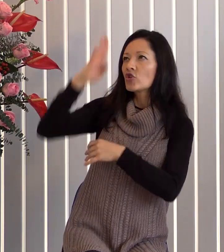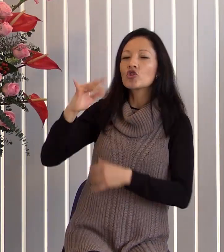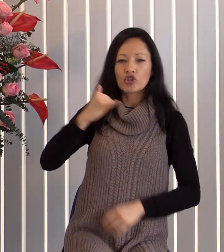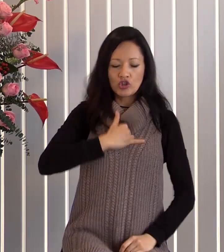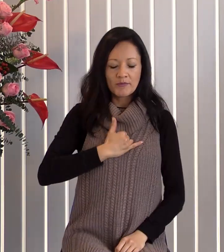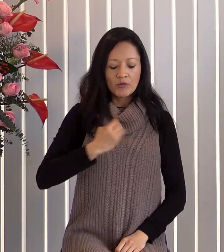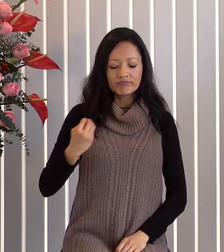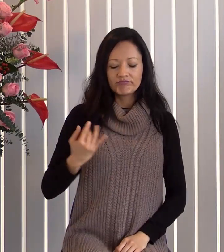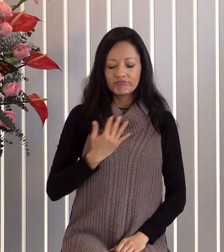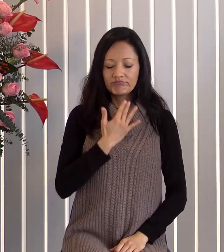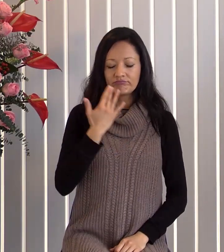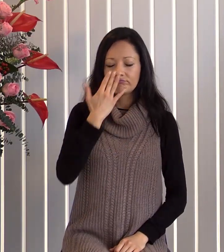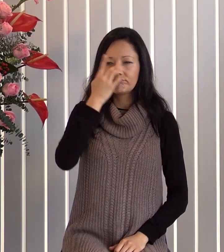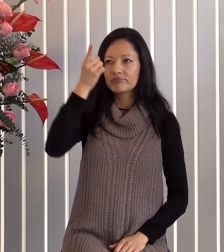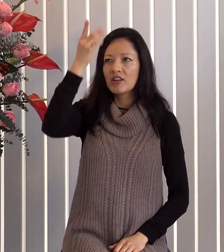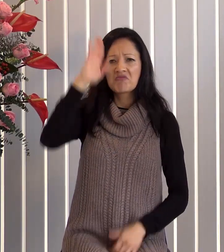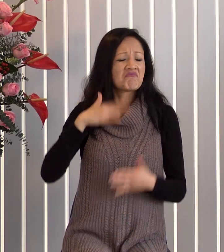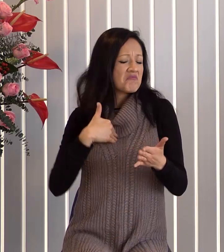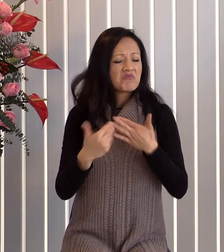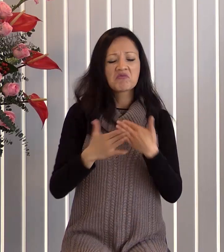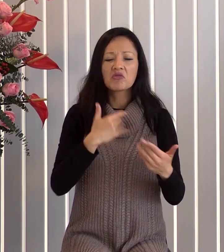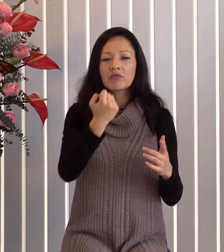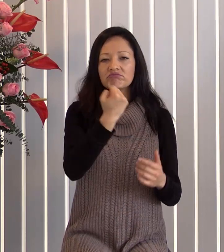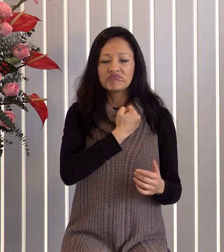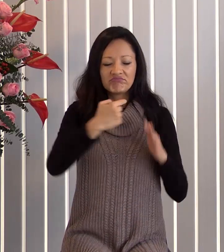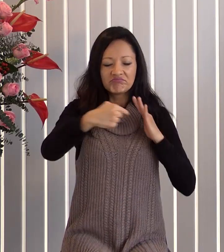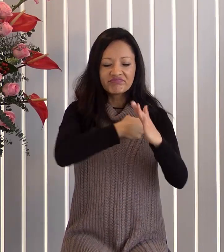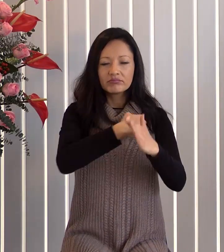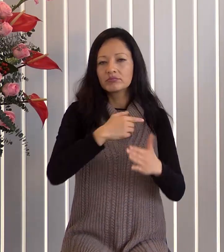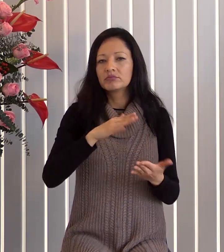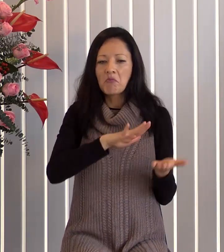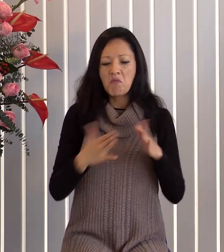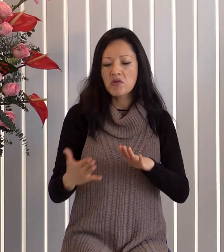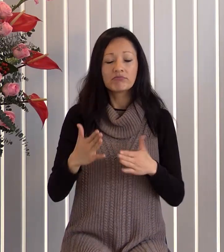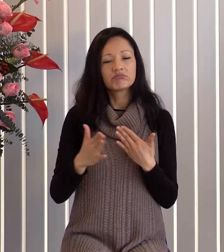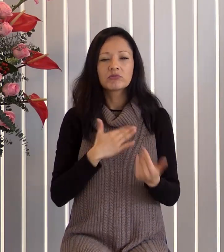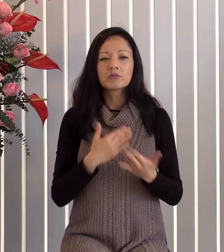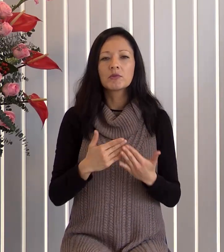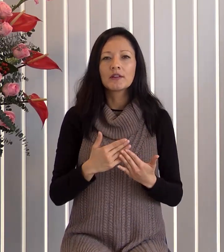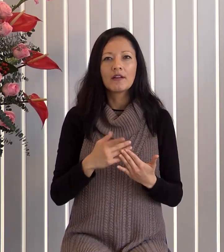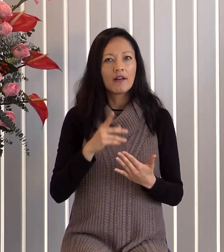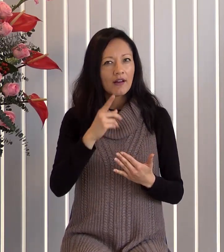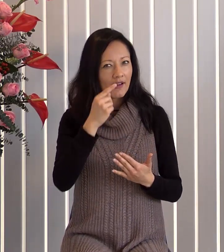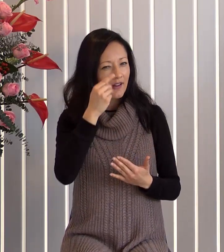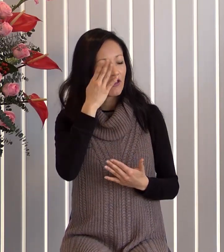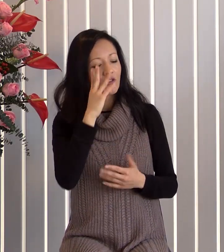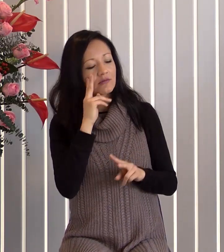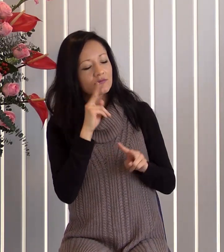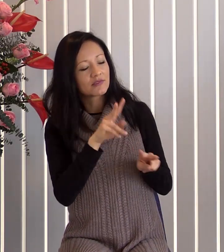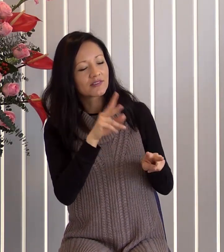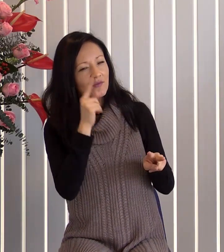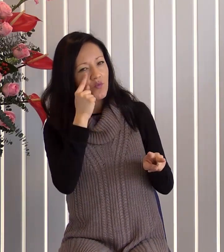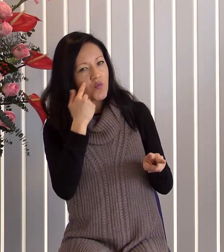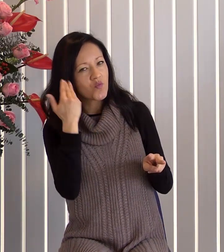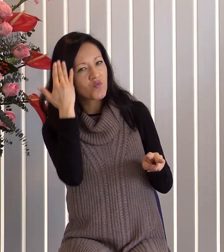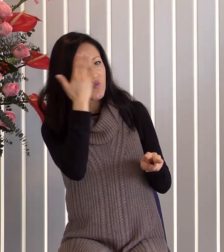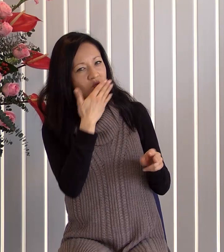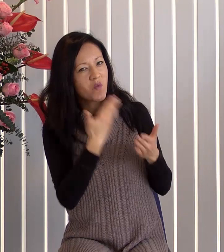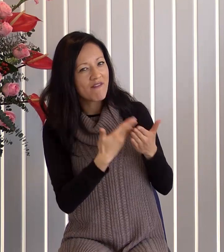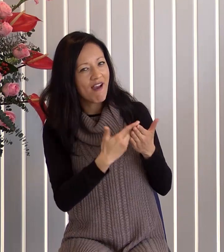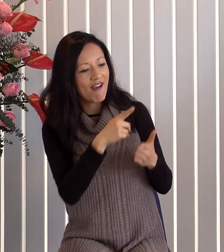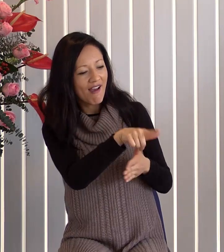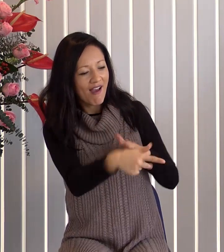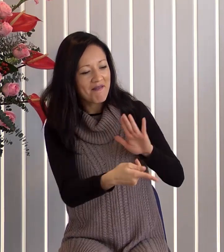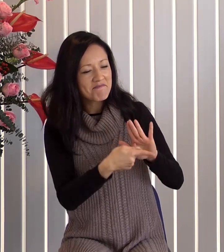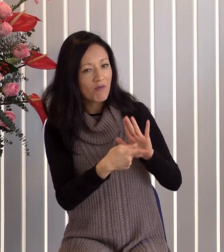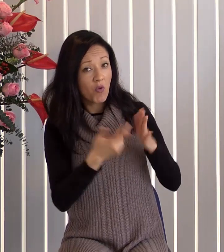olor fragante para el Señor. No me importa morir. ¿Está siendo probado Pablo? Claro que sí, y no con cualquier prueba.